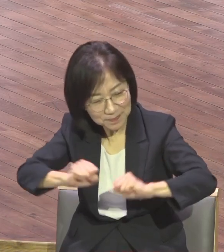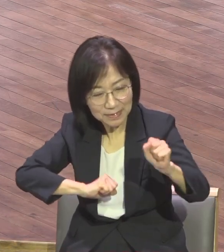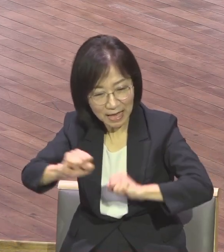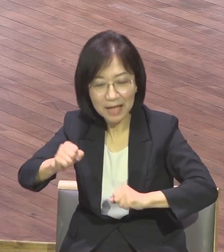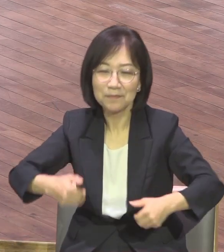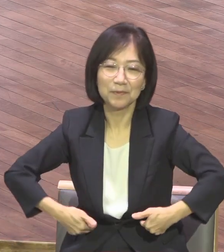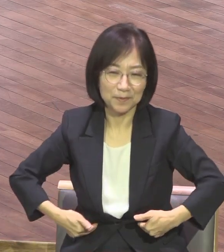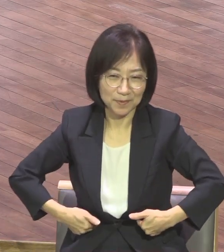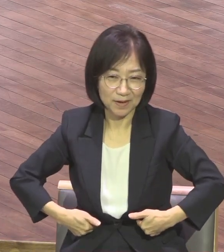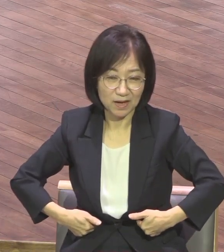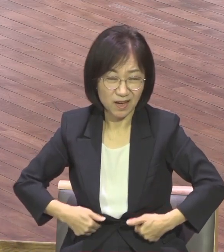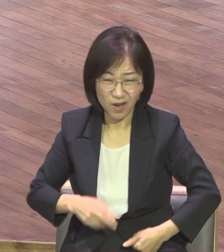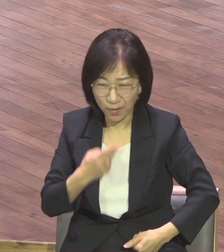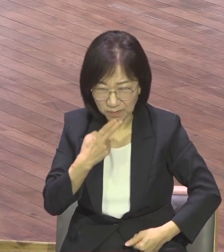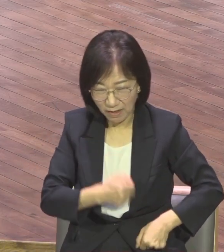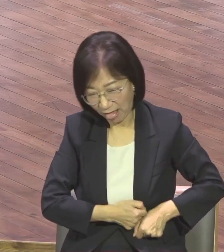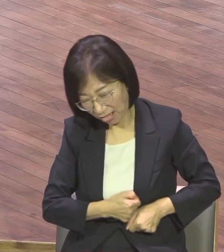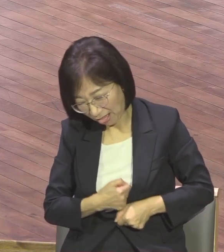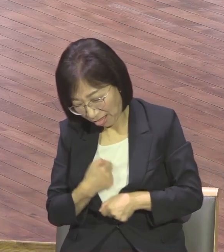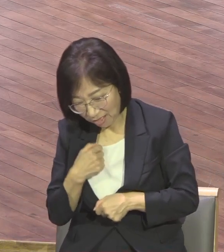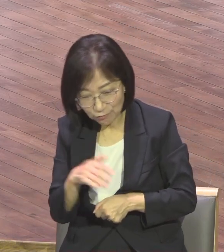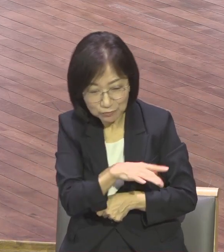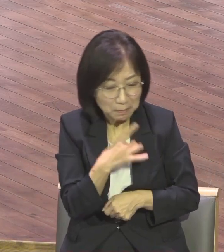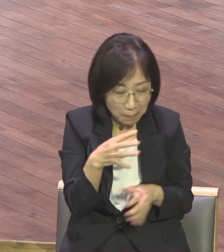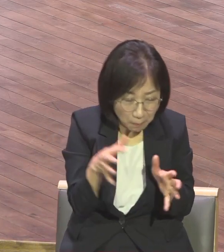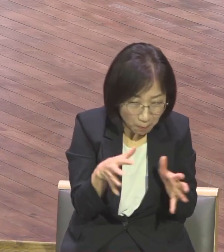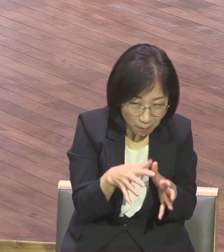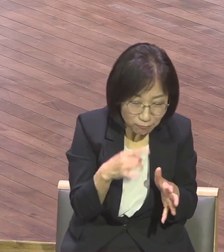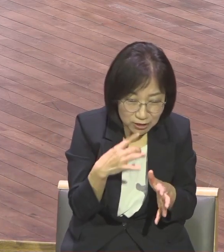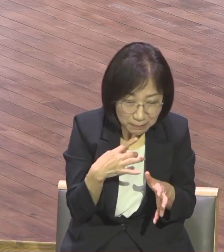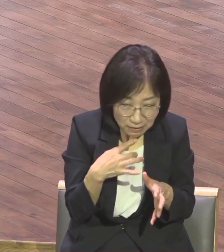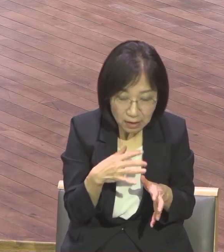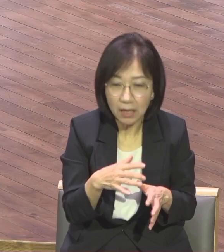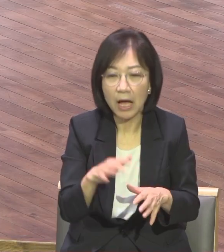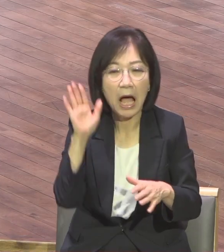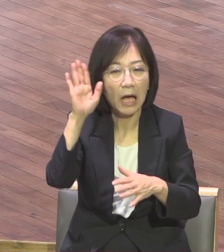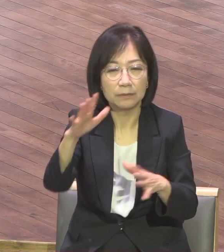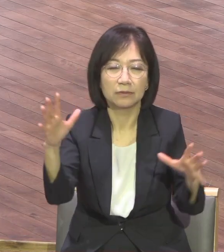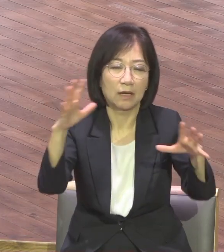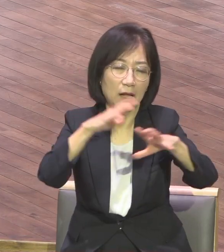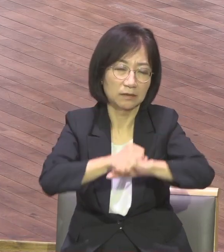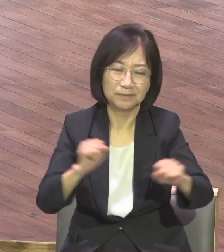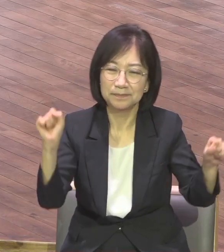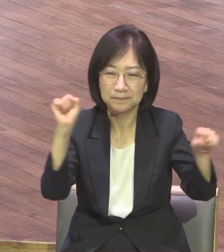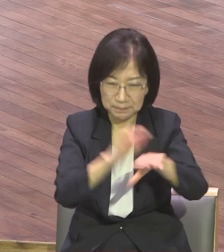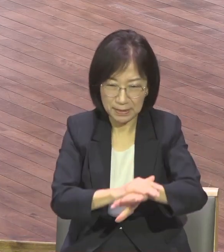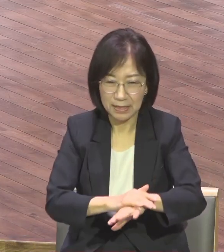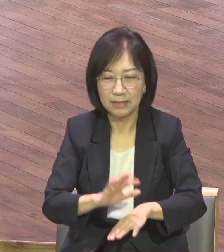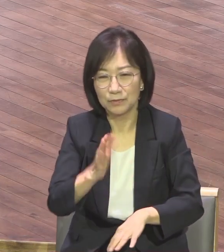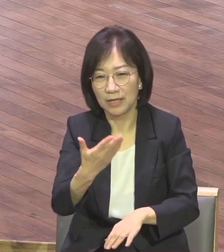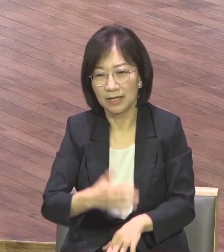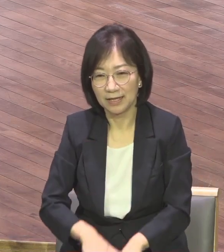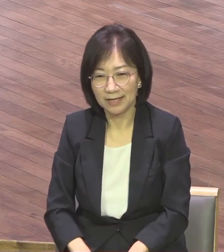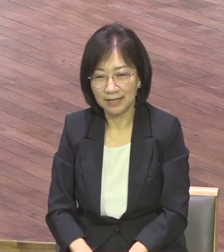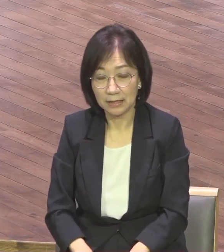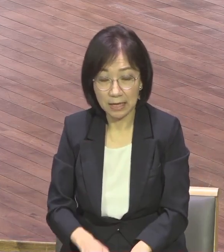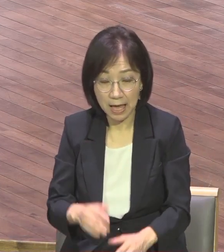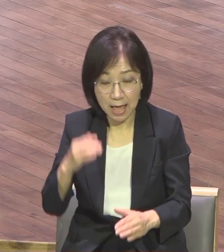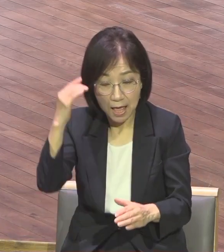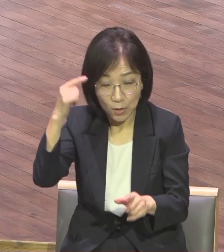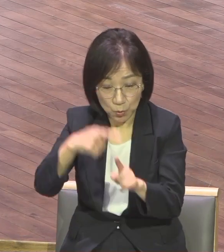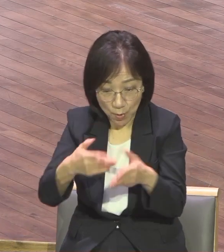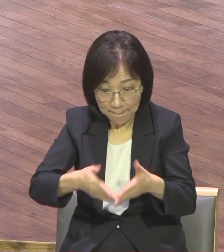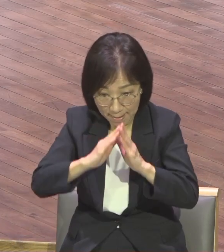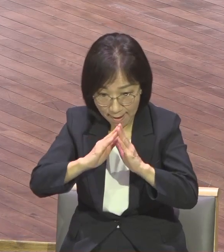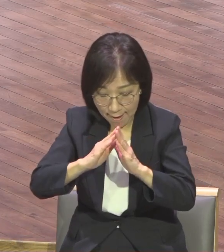자멸합니다. 자멸해. 안에서 우리끼리 섬겨 우리끼리 자라고 아니에요. 밖에 외부에 외부를 섬겨야 돼. 아멘. 외부